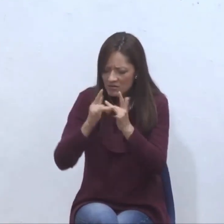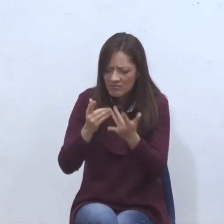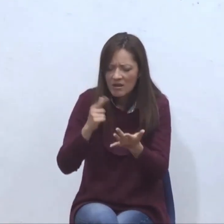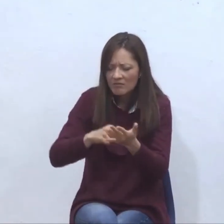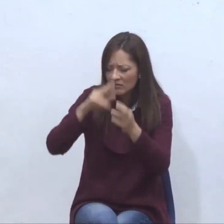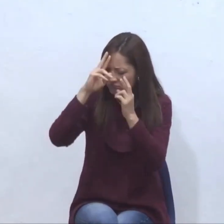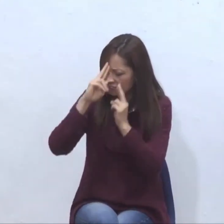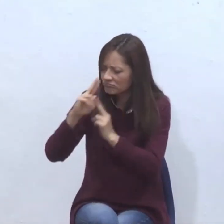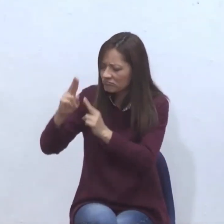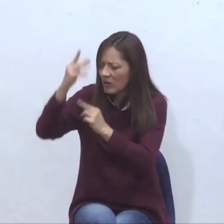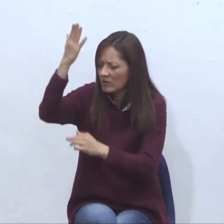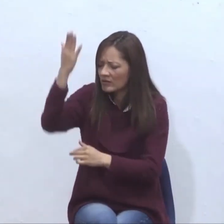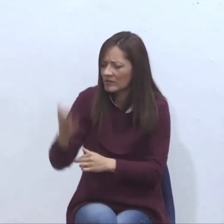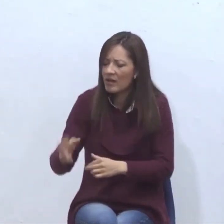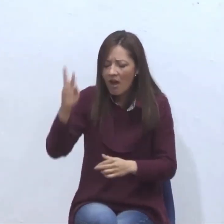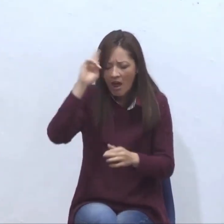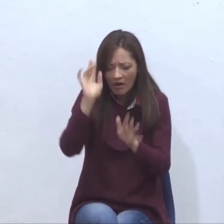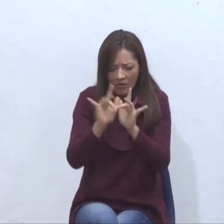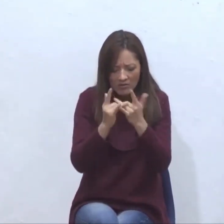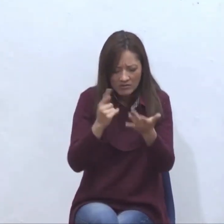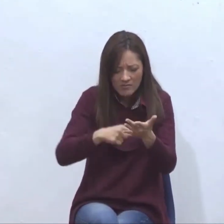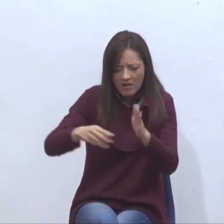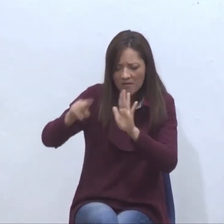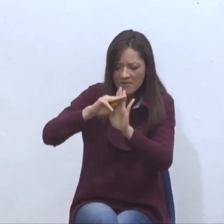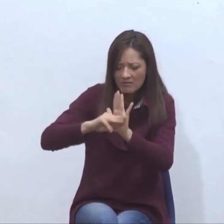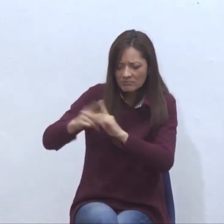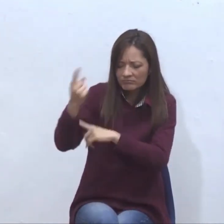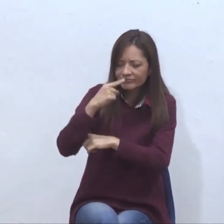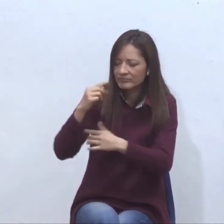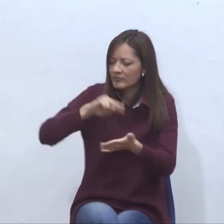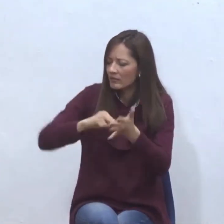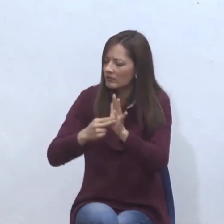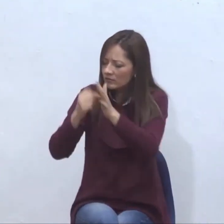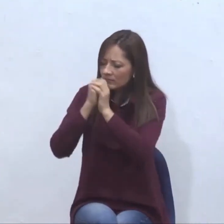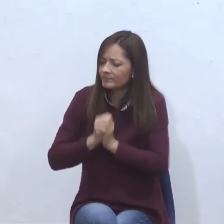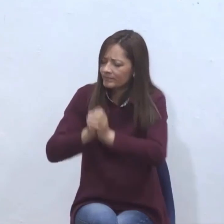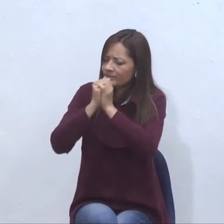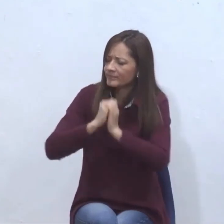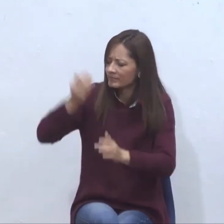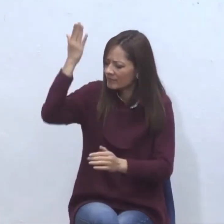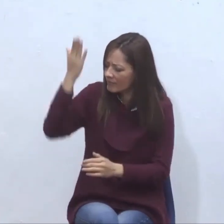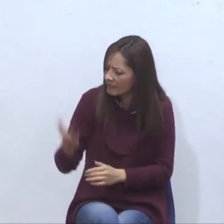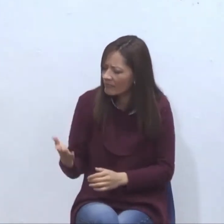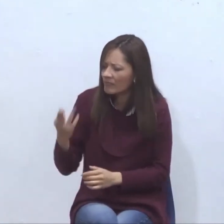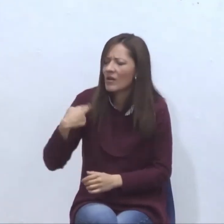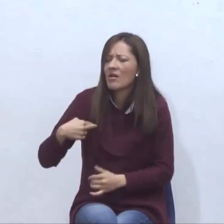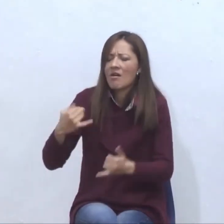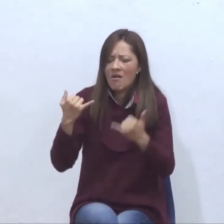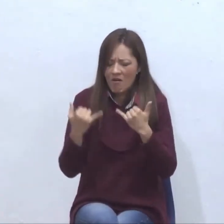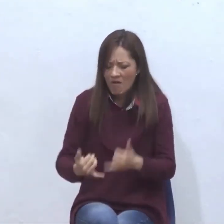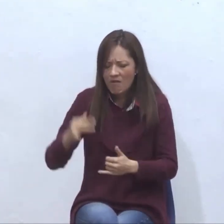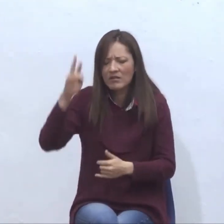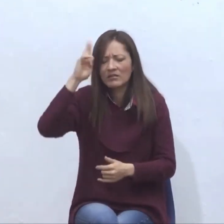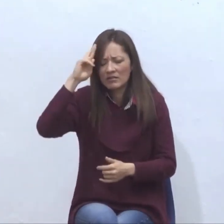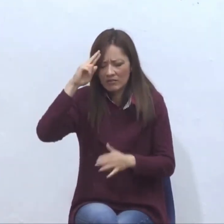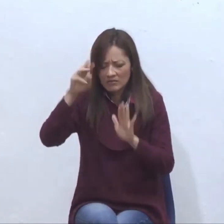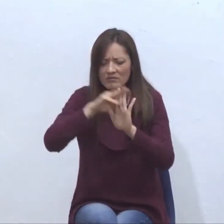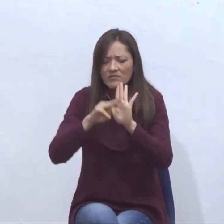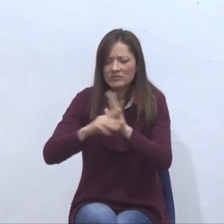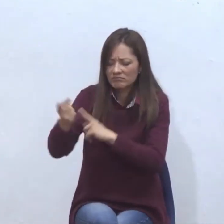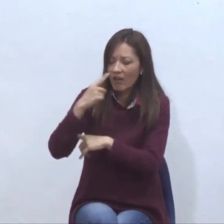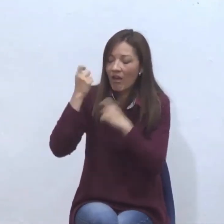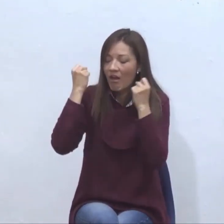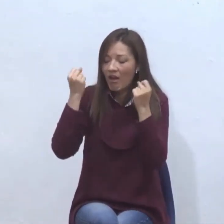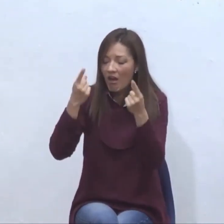estamos honrando. Hoy al reconocer tu mandato te estamos adorando. Hoy al reconocer tu mandato hemos entendido que Dios ha hablado